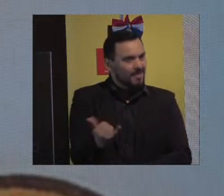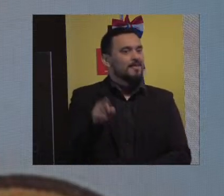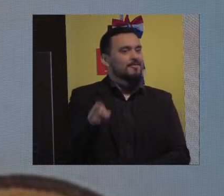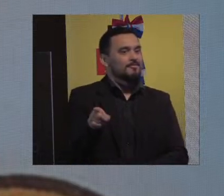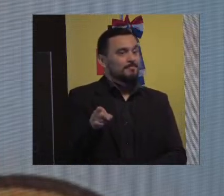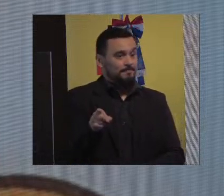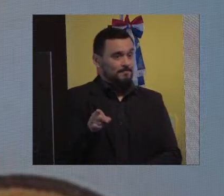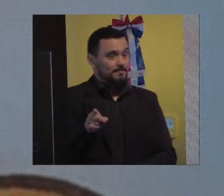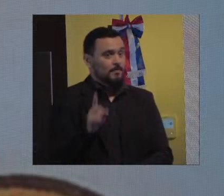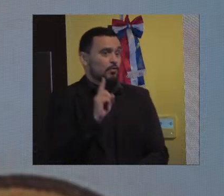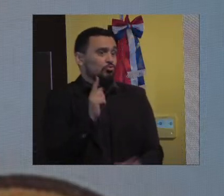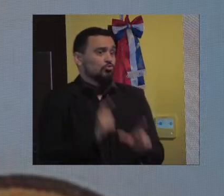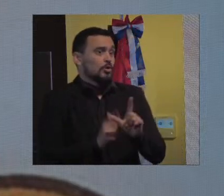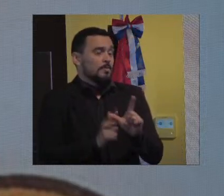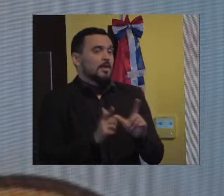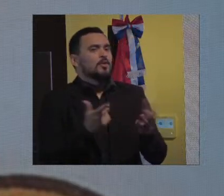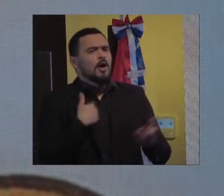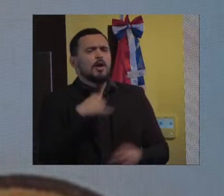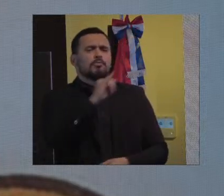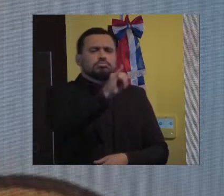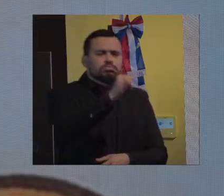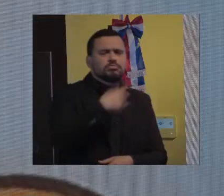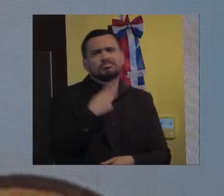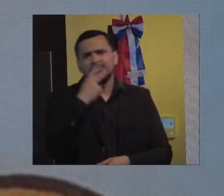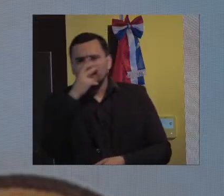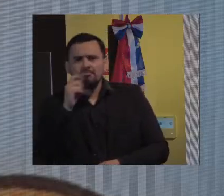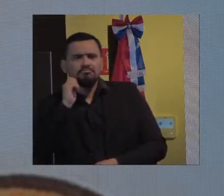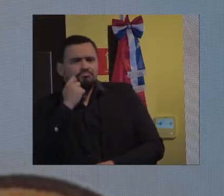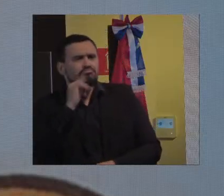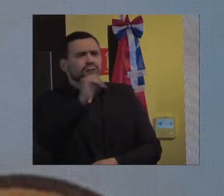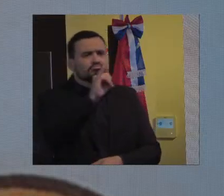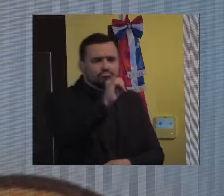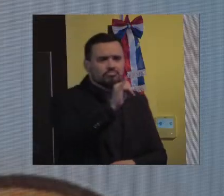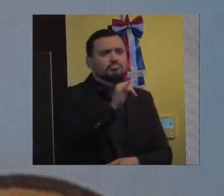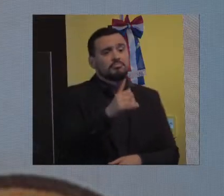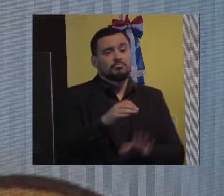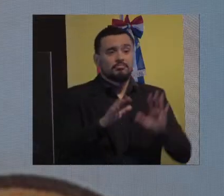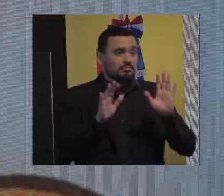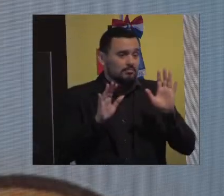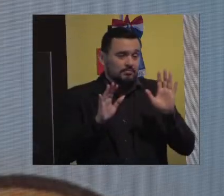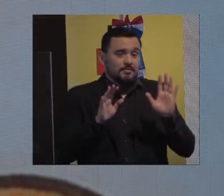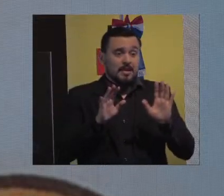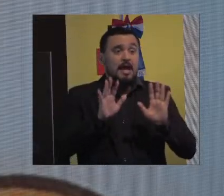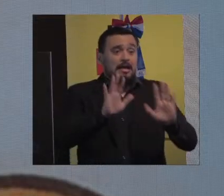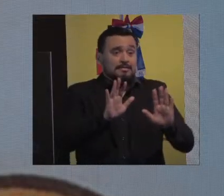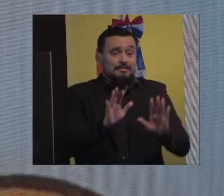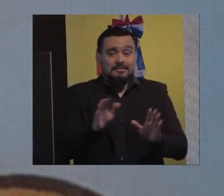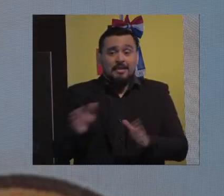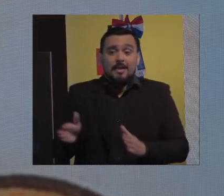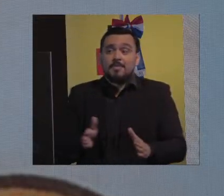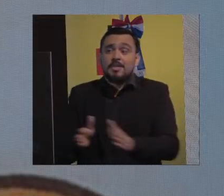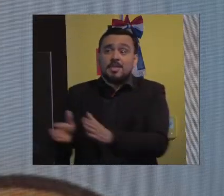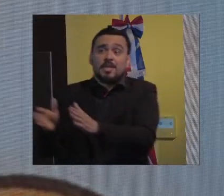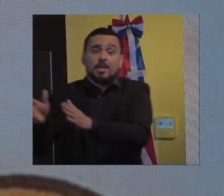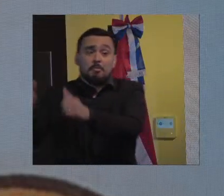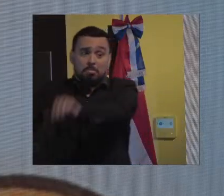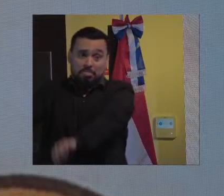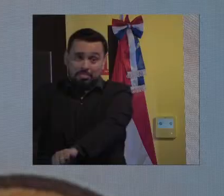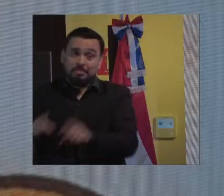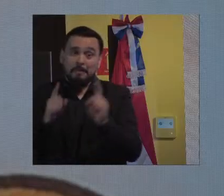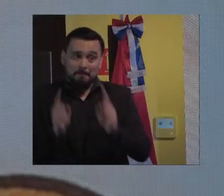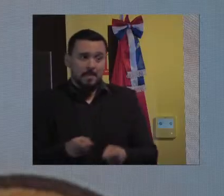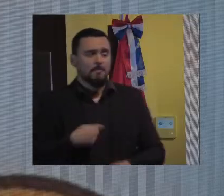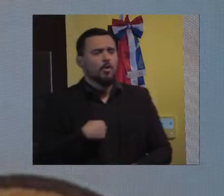No solamente en buenos deseos o buenas intenciones, ¿no? El camino al infierno está lleno de buenas intenciones y de buenos deseos.